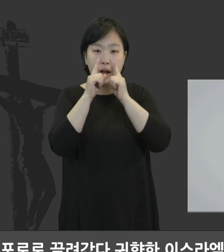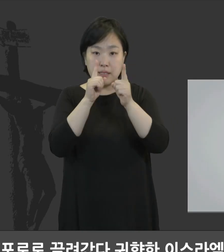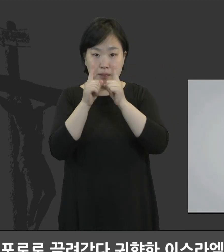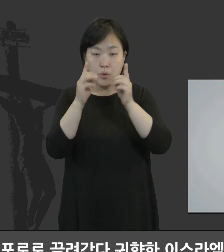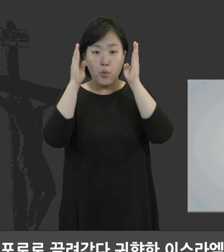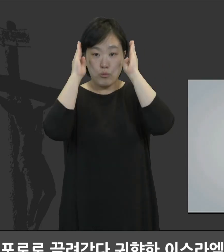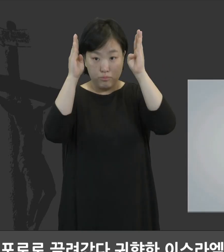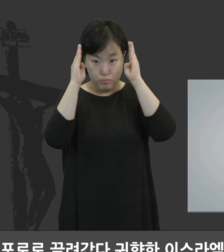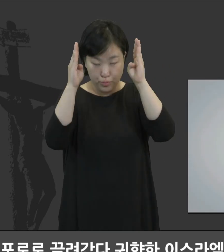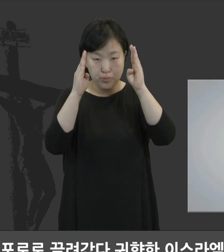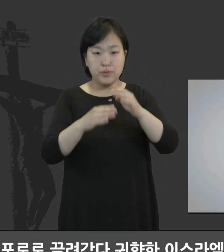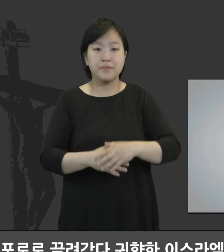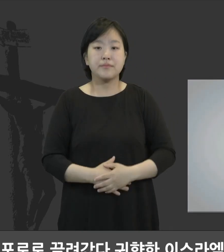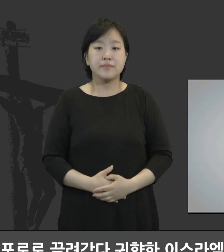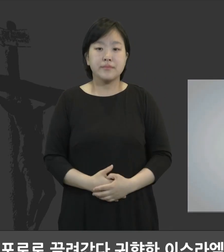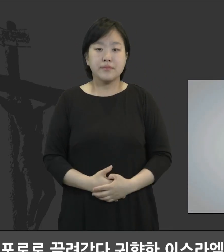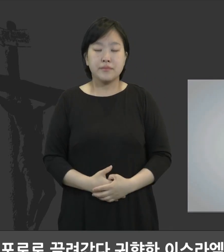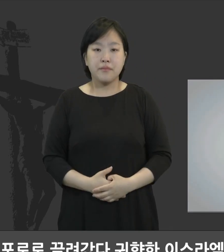함께 알아보겠습니다.